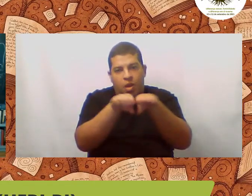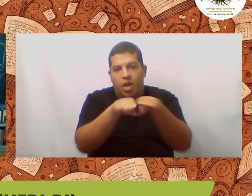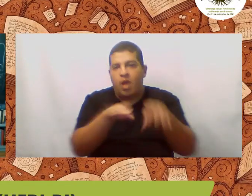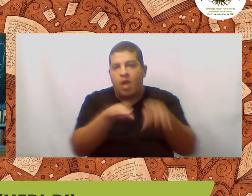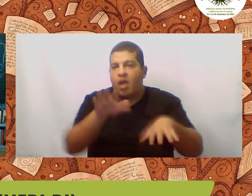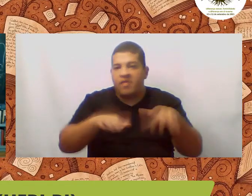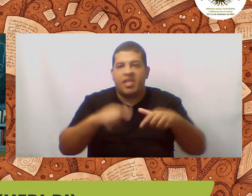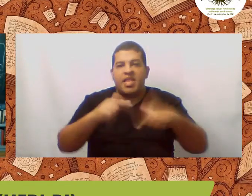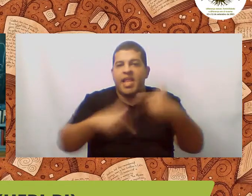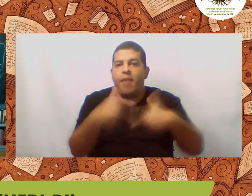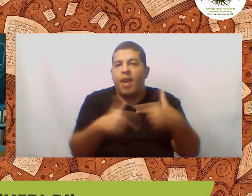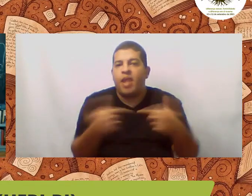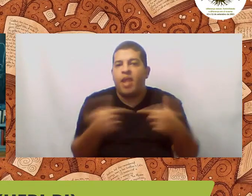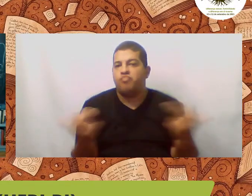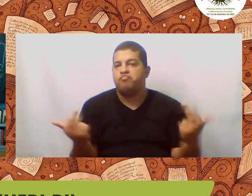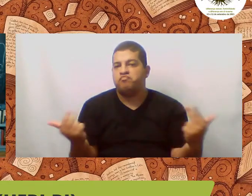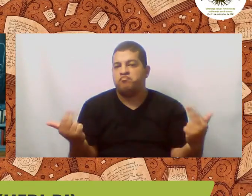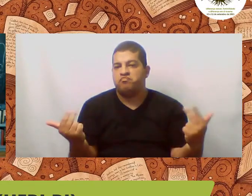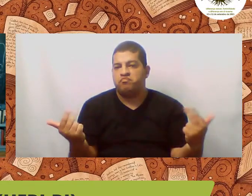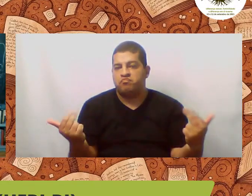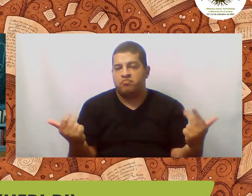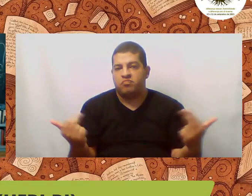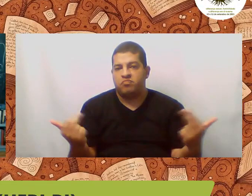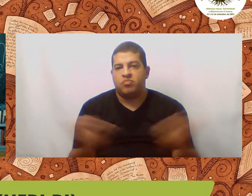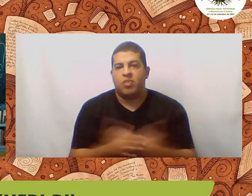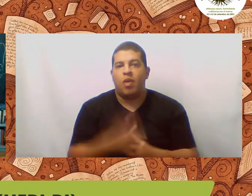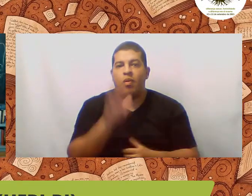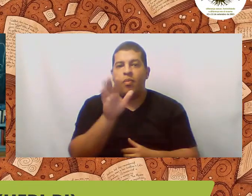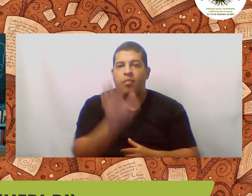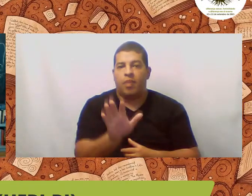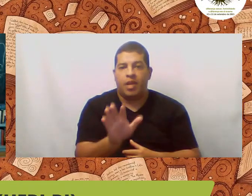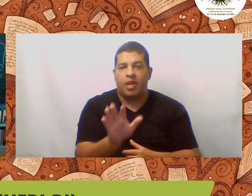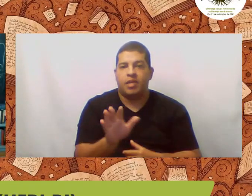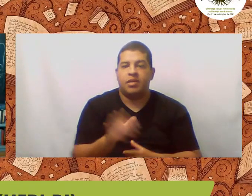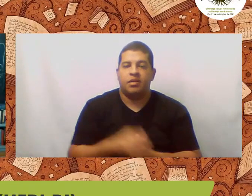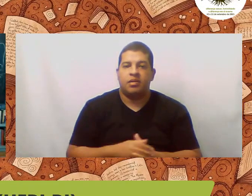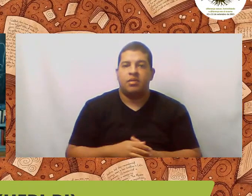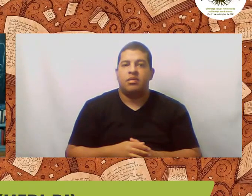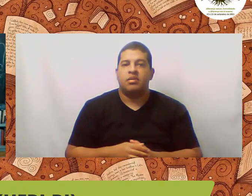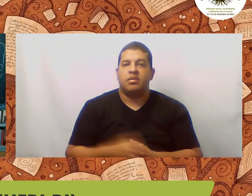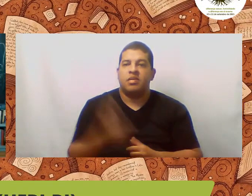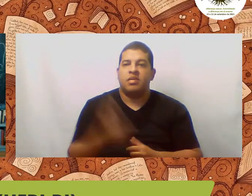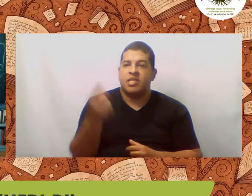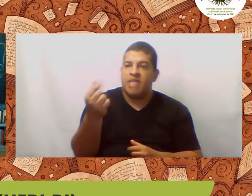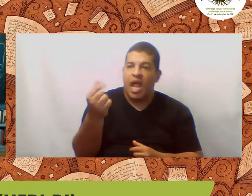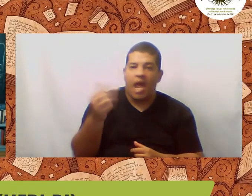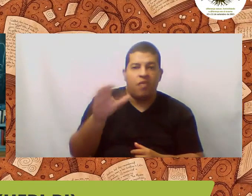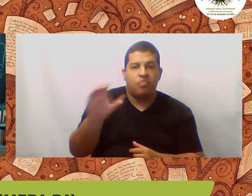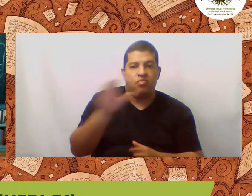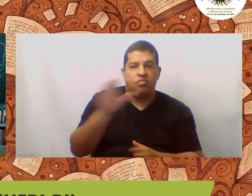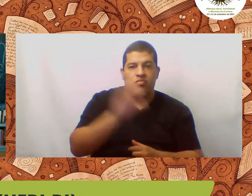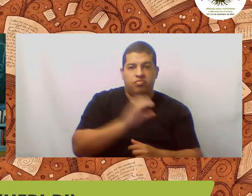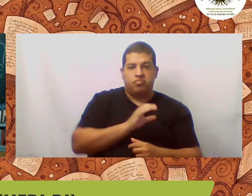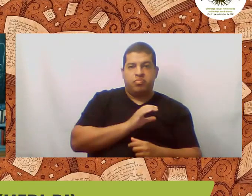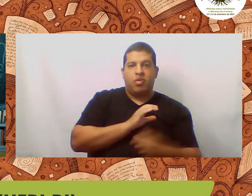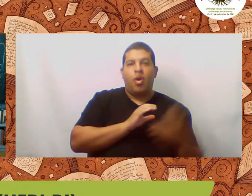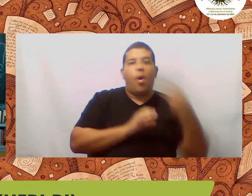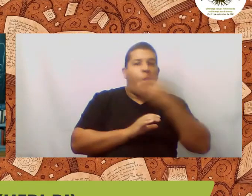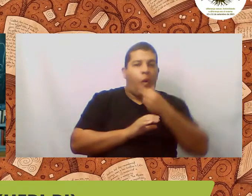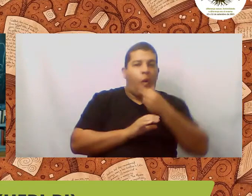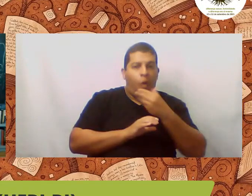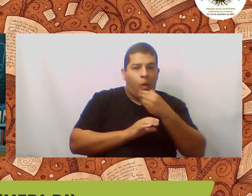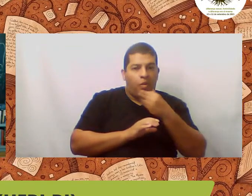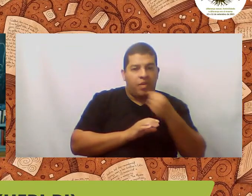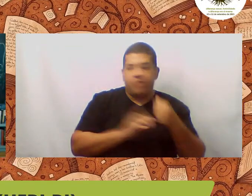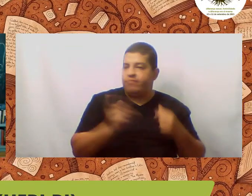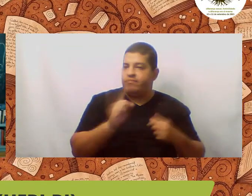modalidade de atividade, o que se supunha que, diante disso, eles pudessem ter o mesmo salário que as mulheres,